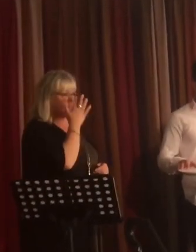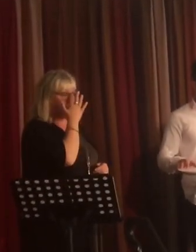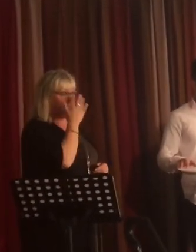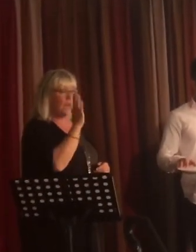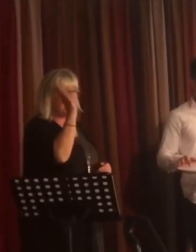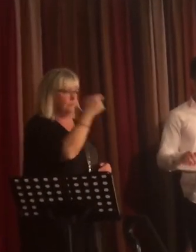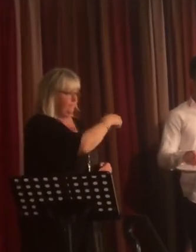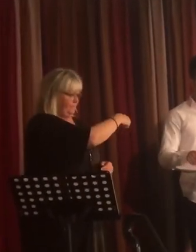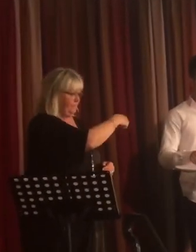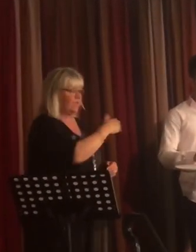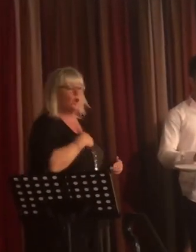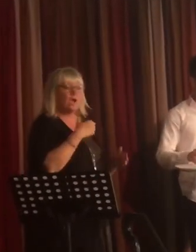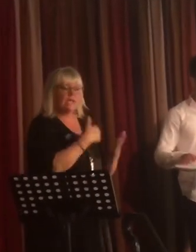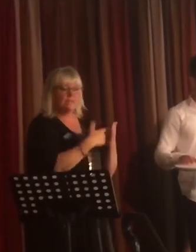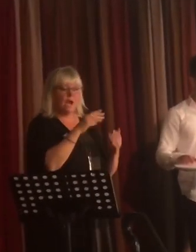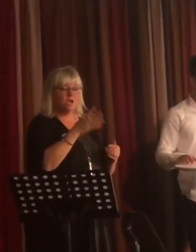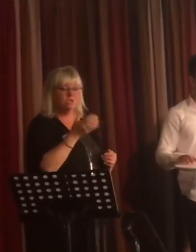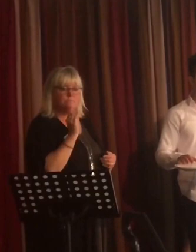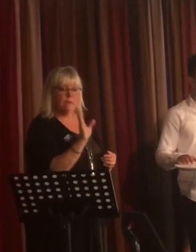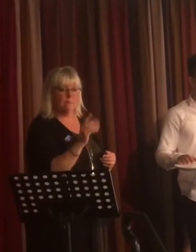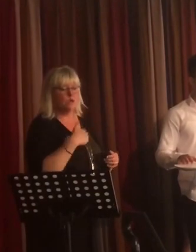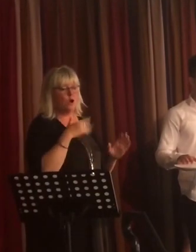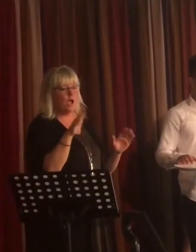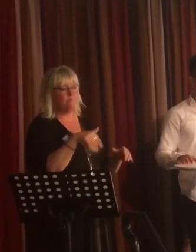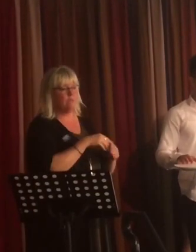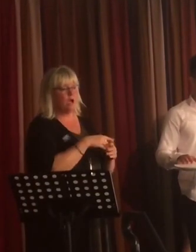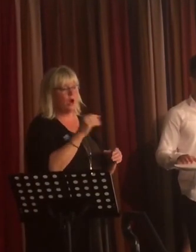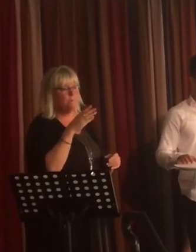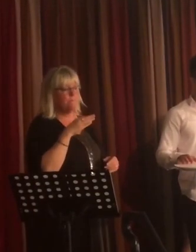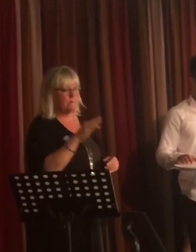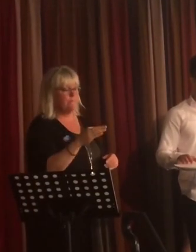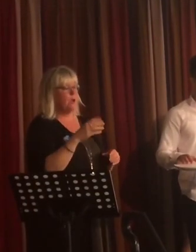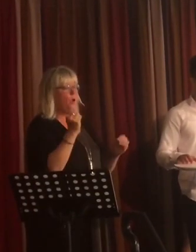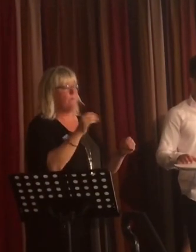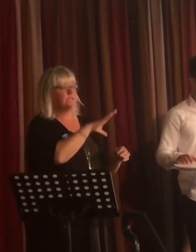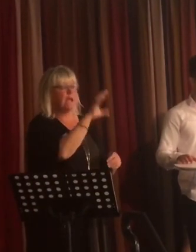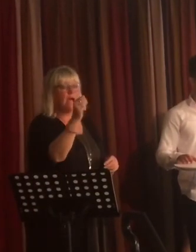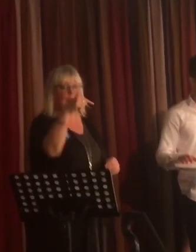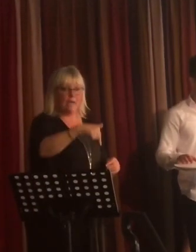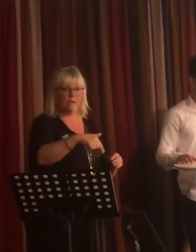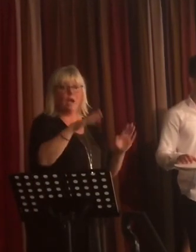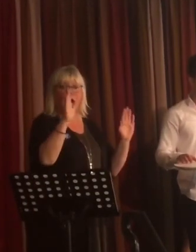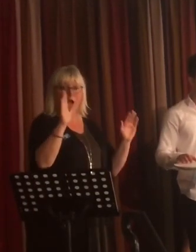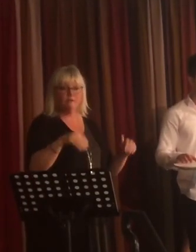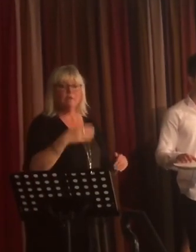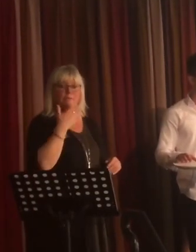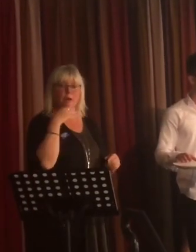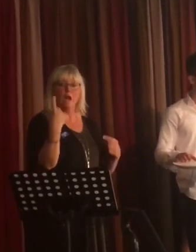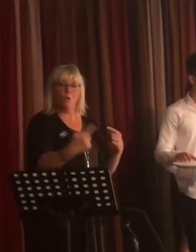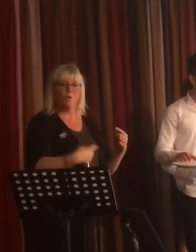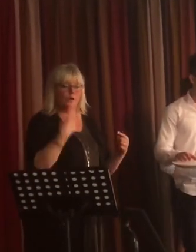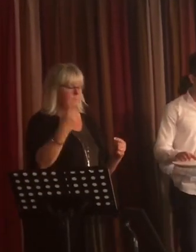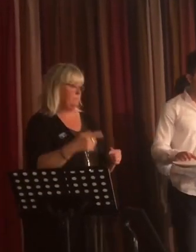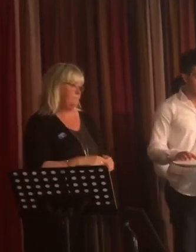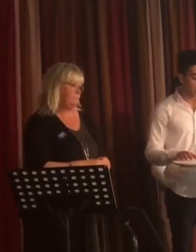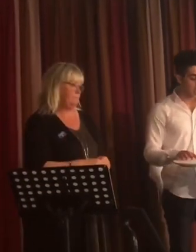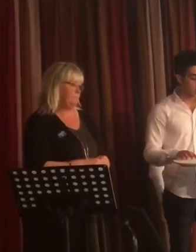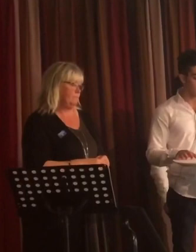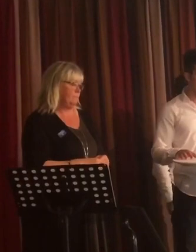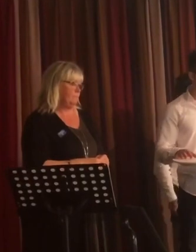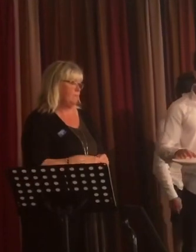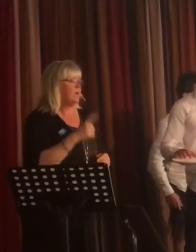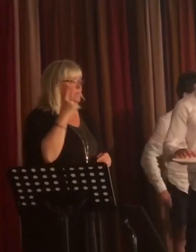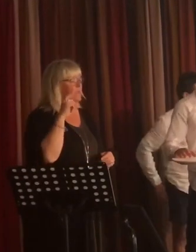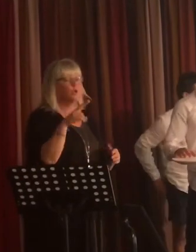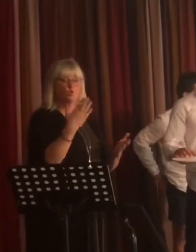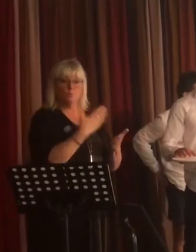Hej, jag heter Ahmed. Vi har gått i Al-Prep. Hoppas att ni alla här inne har haft ett bra år. Jag tänker